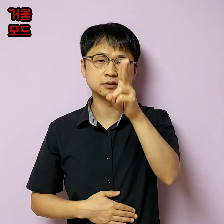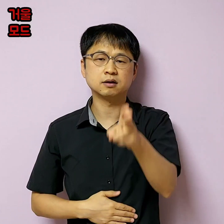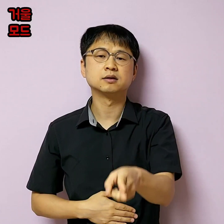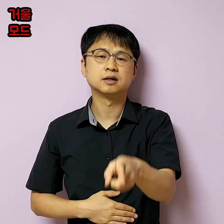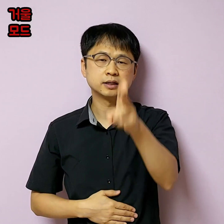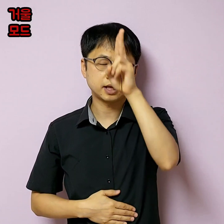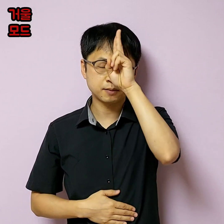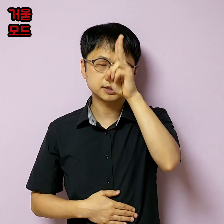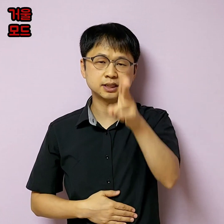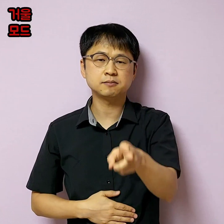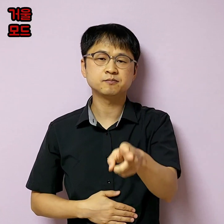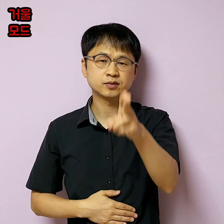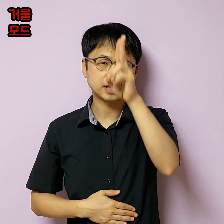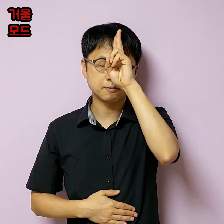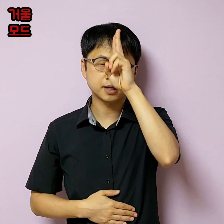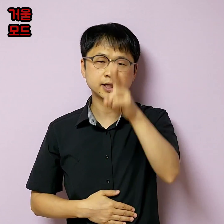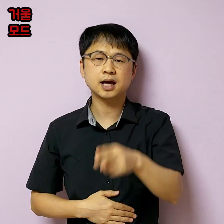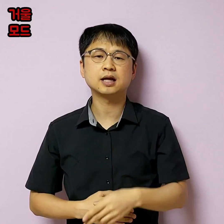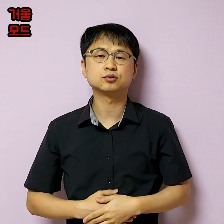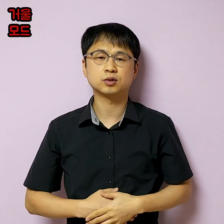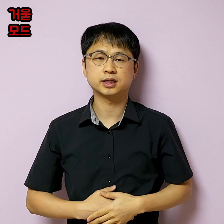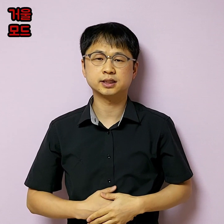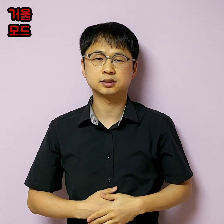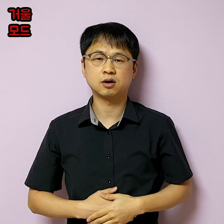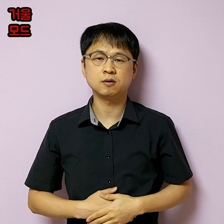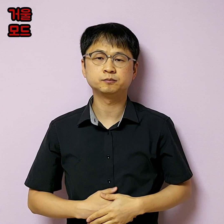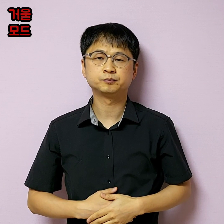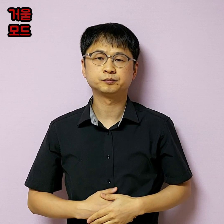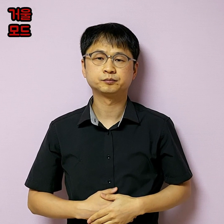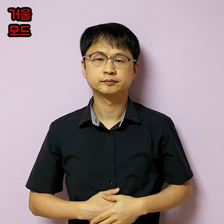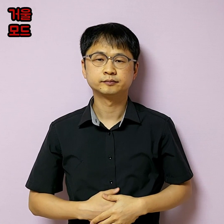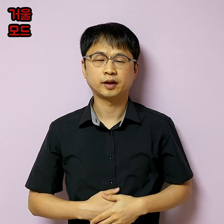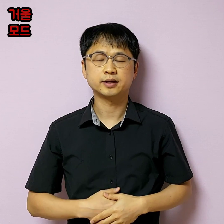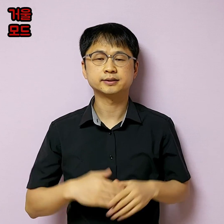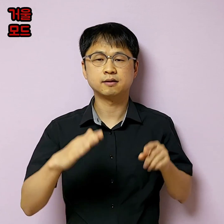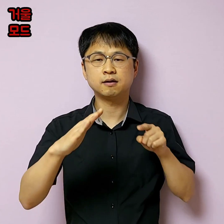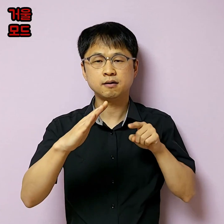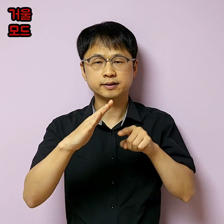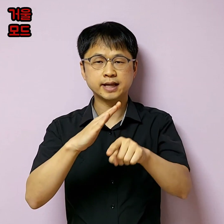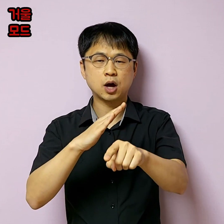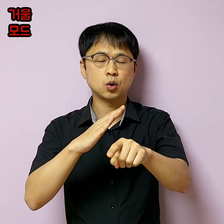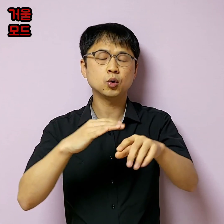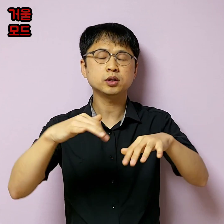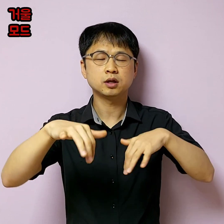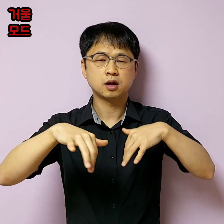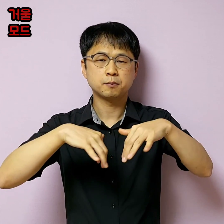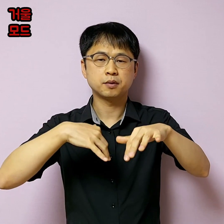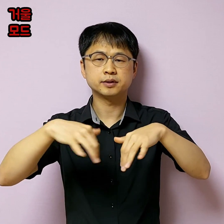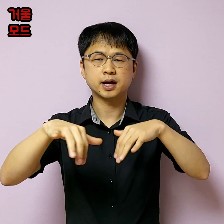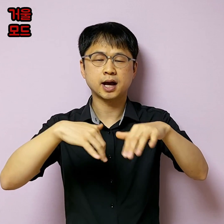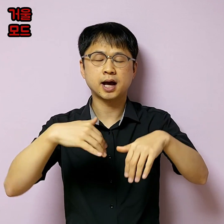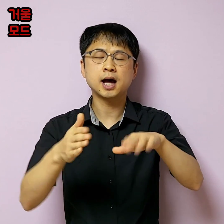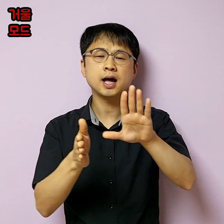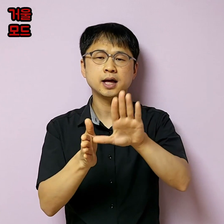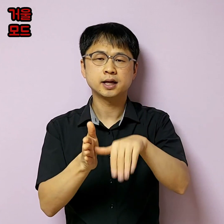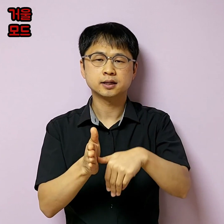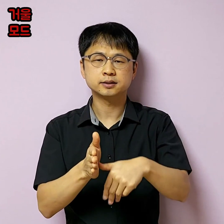것 때마침 딱 맞다라는 수가 되겠죠. 네, 그래서 나온 번화가